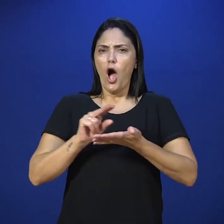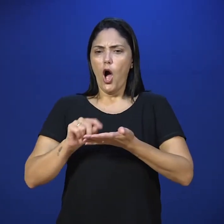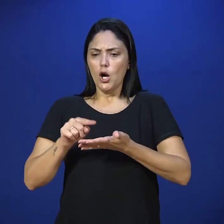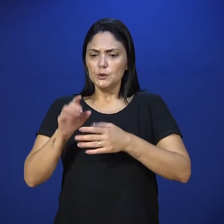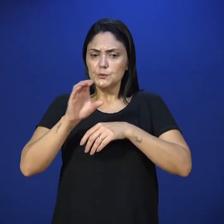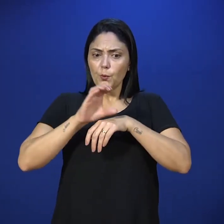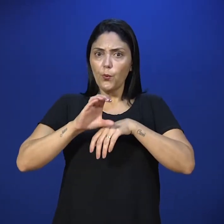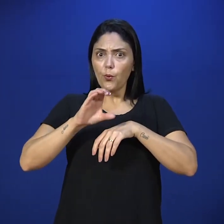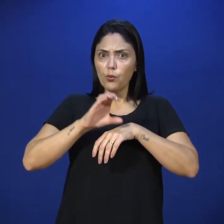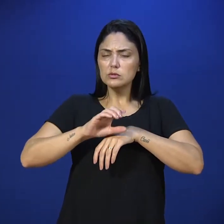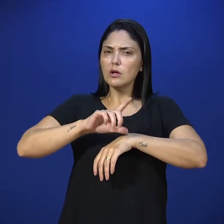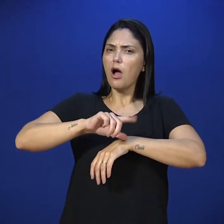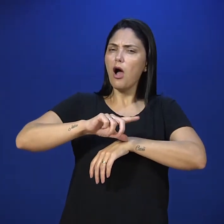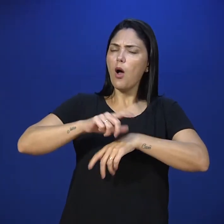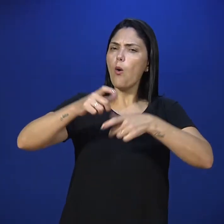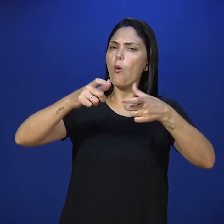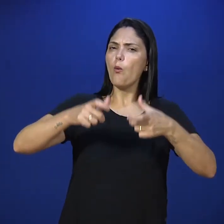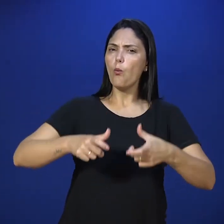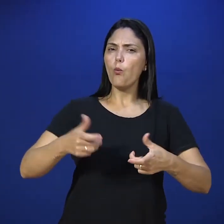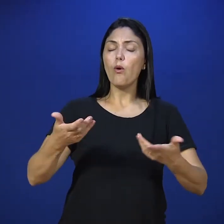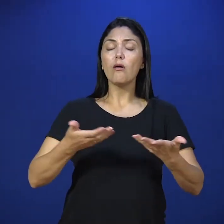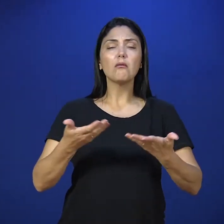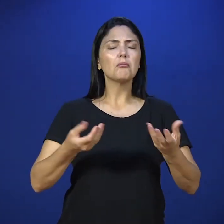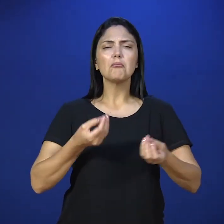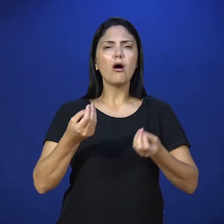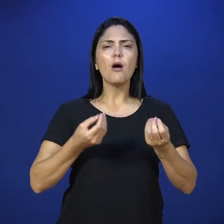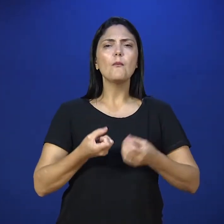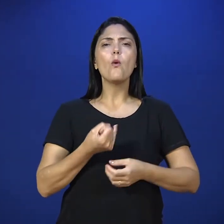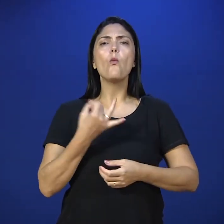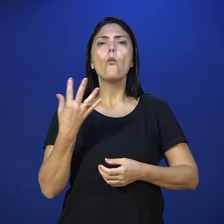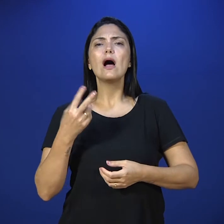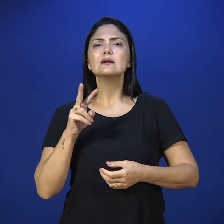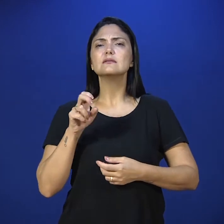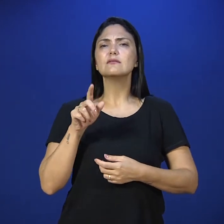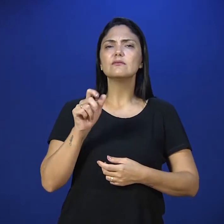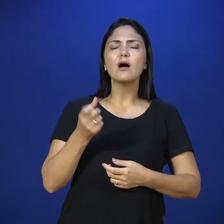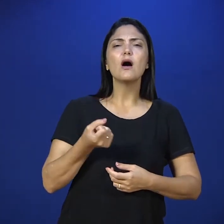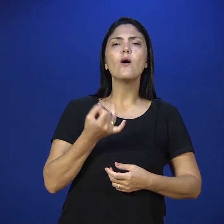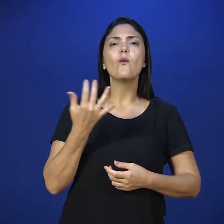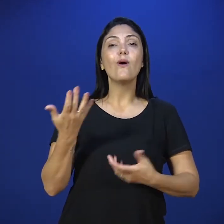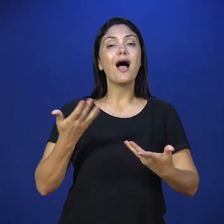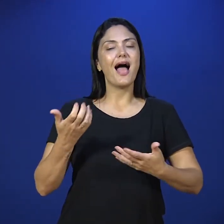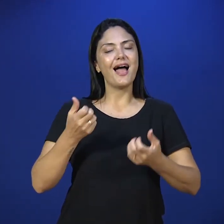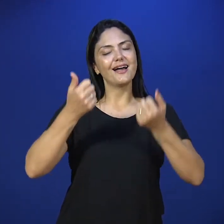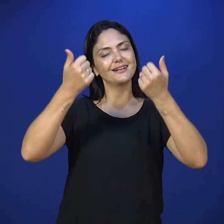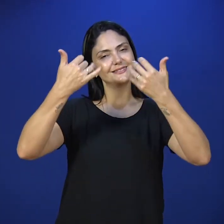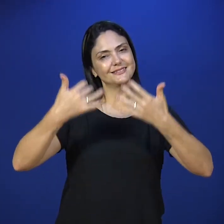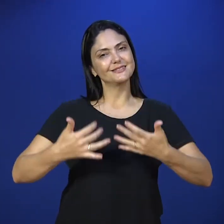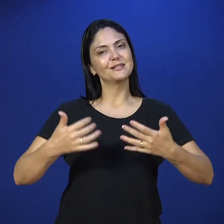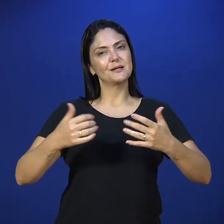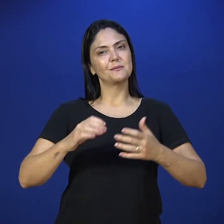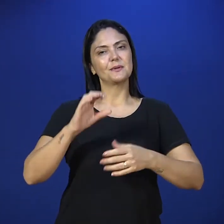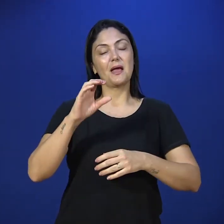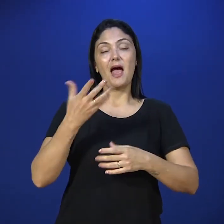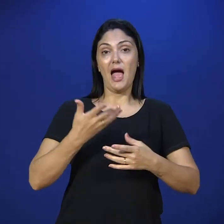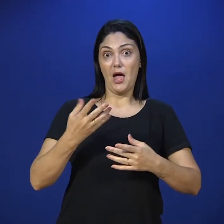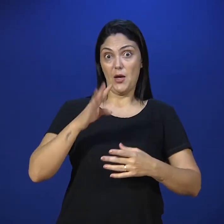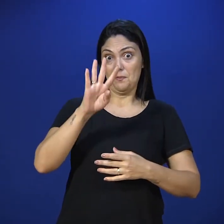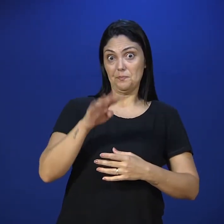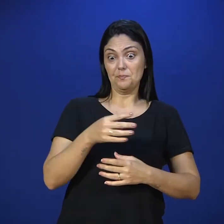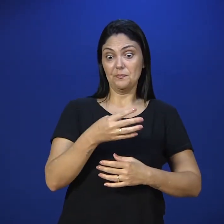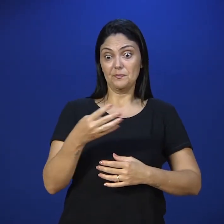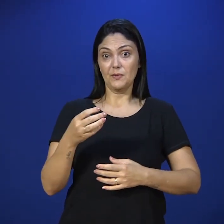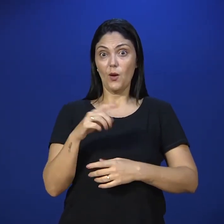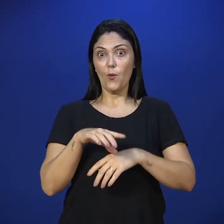curso, turno, local de funcionamento, duração e número de vagas são os apresentados na tabela curso e